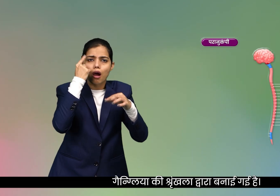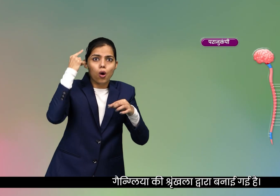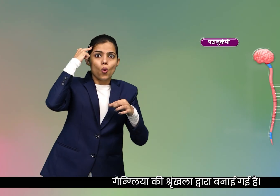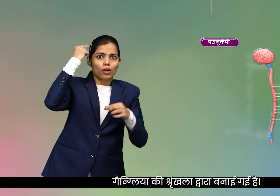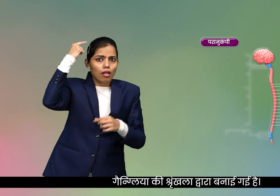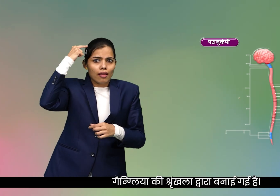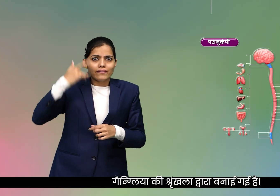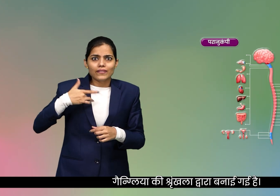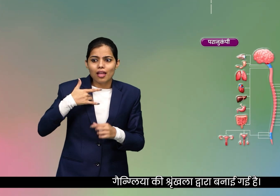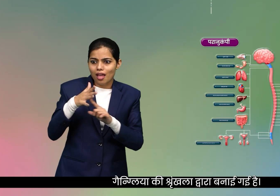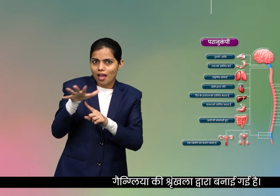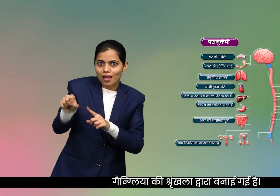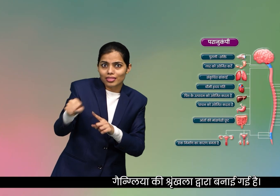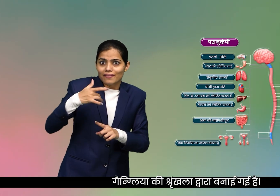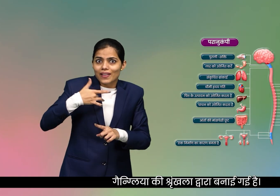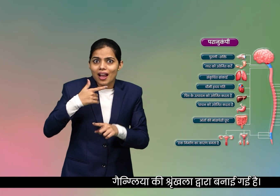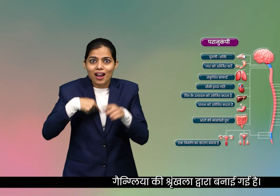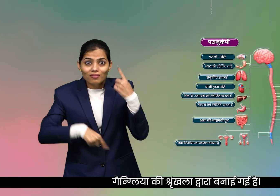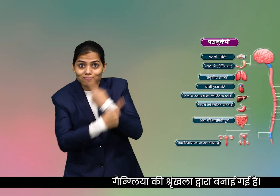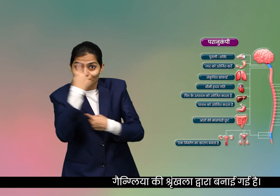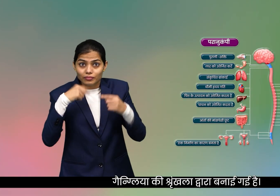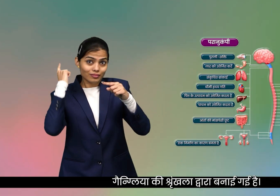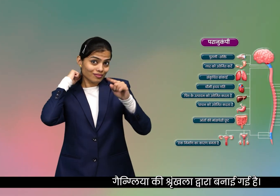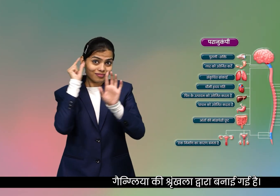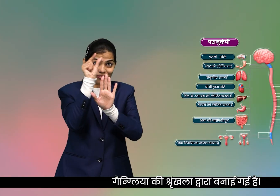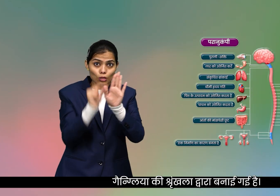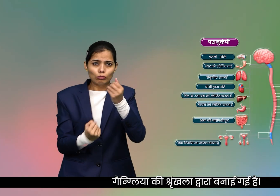की श्रृंखला द्वारा बनाई गई है।